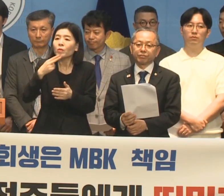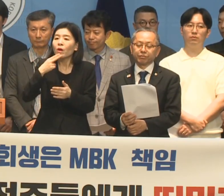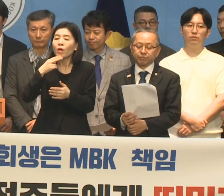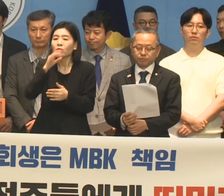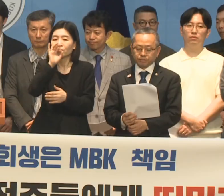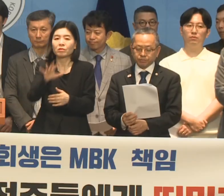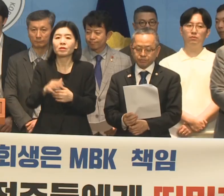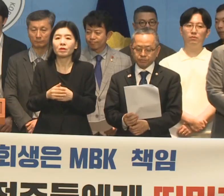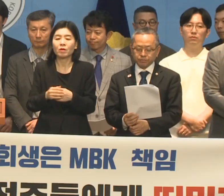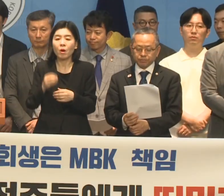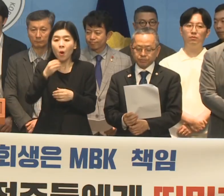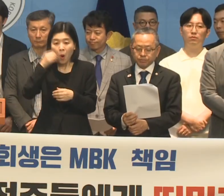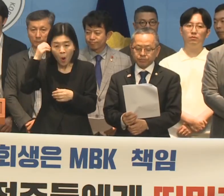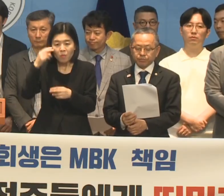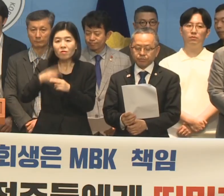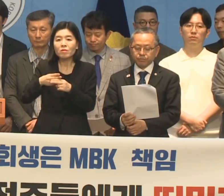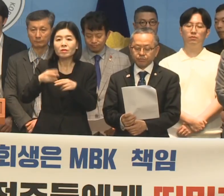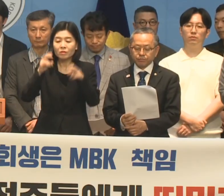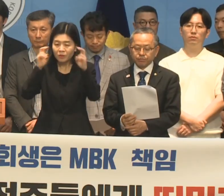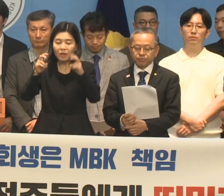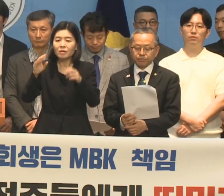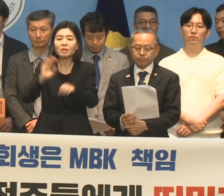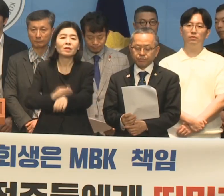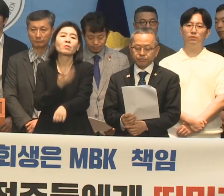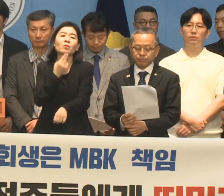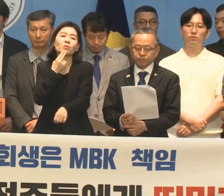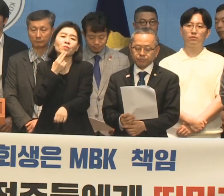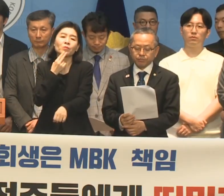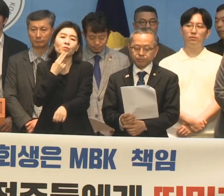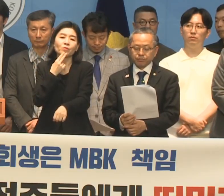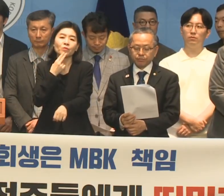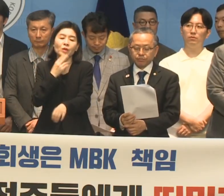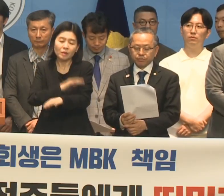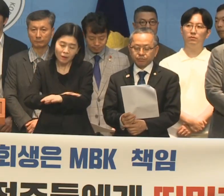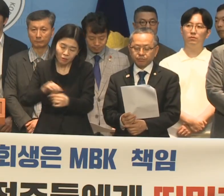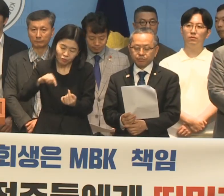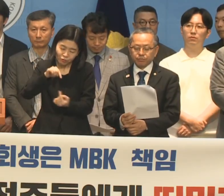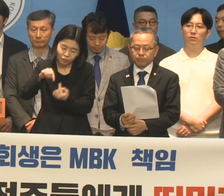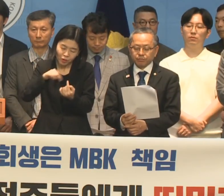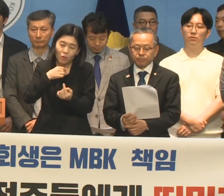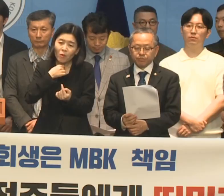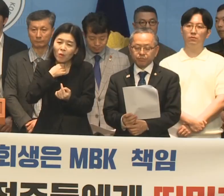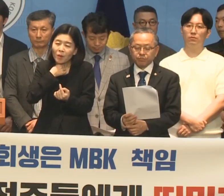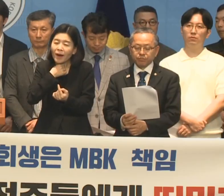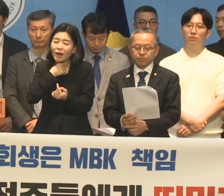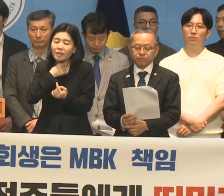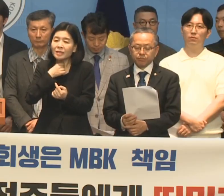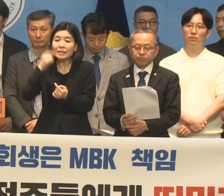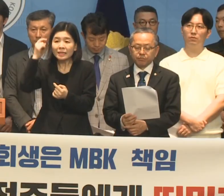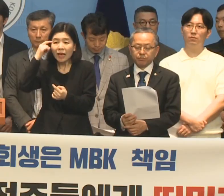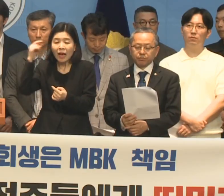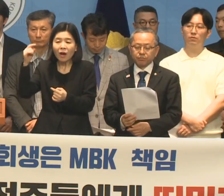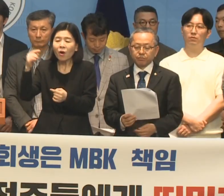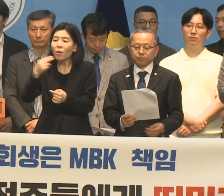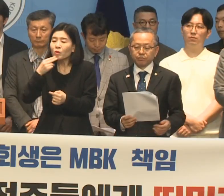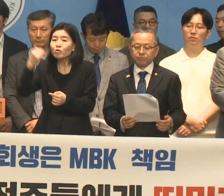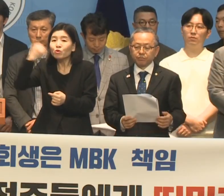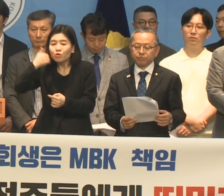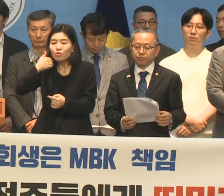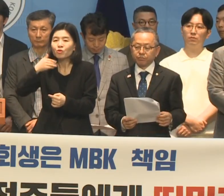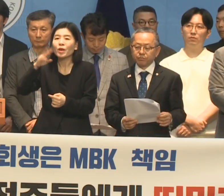홈플러스는 잘못이 없습니다. 홈플러스를 잘 경영하고자 하는 의지가 없는 MBK가 잘못한 겁니다.